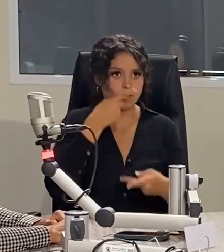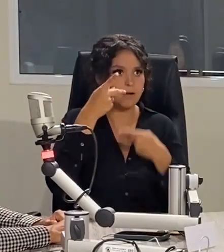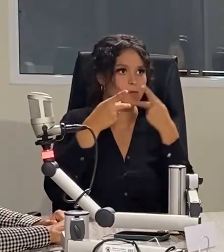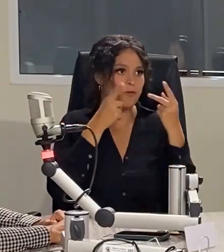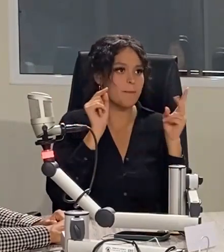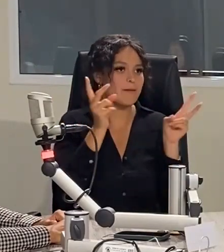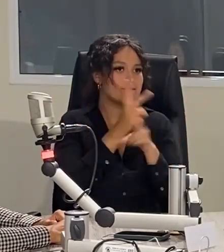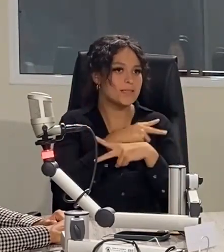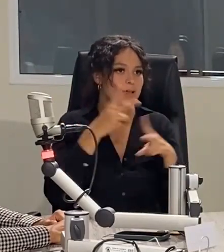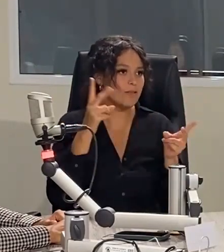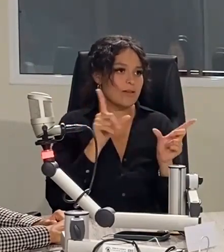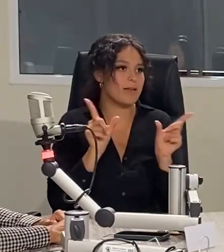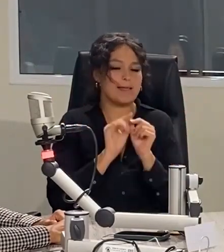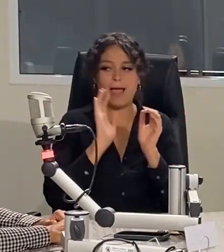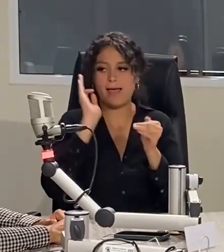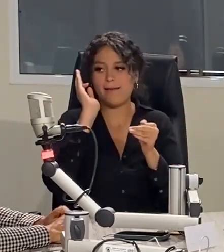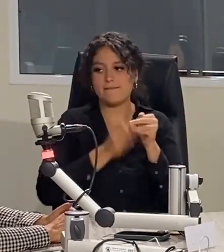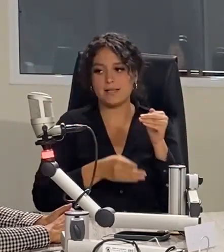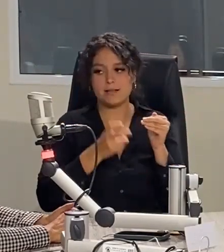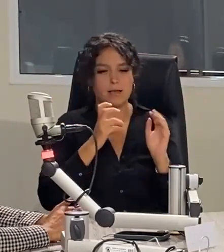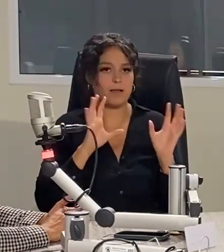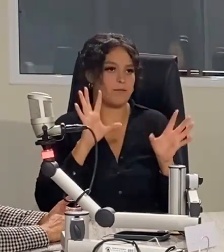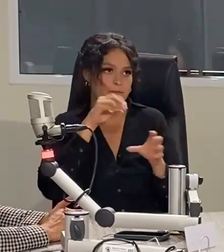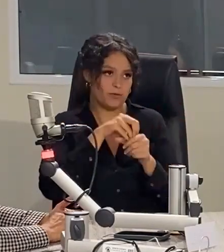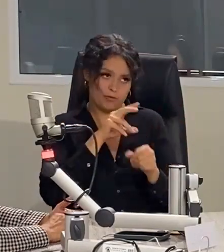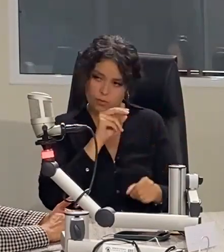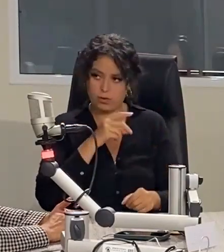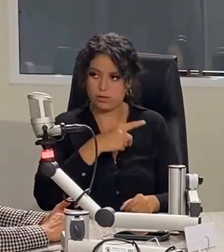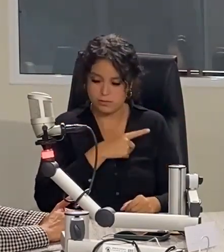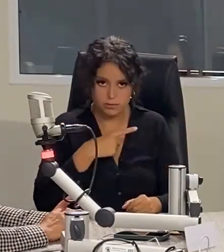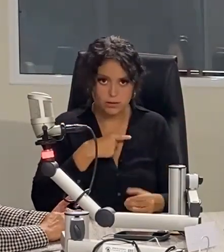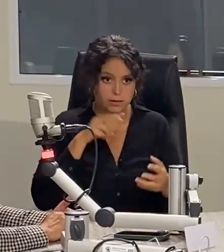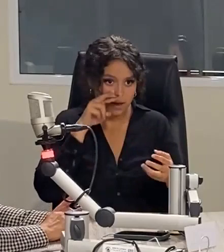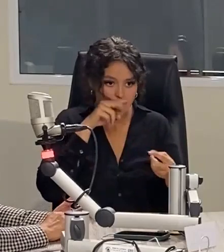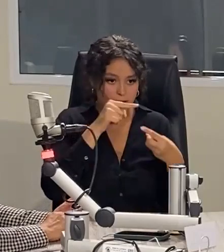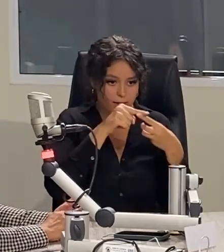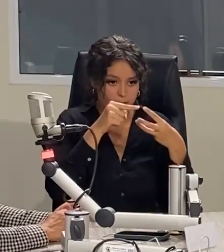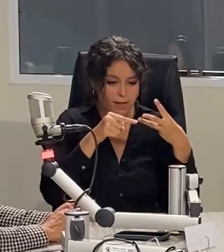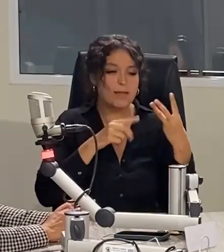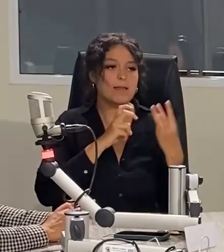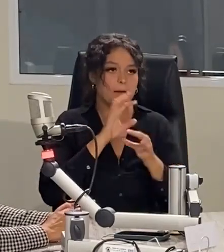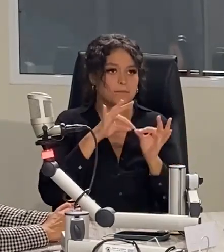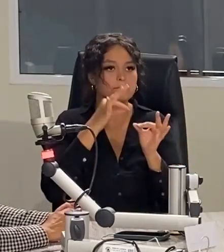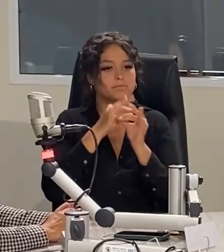es hablar y que el viento se lo lleve, ¿no? Y bueno, poner